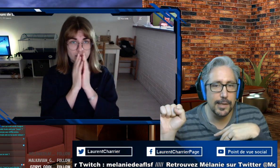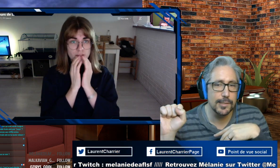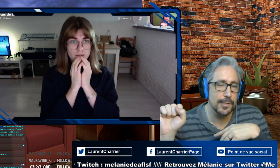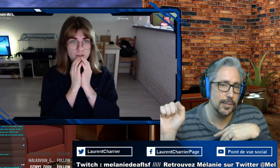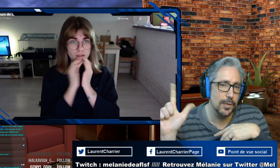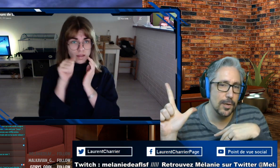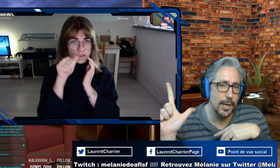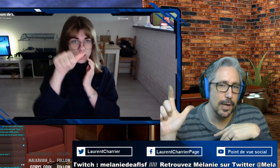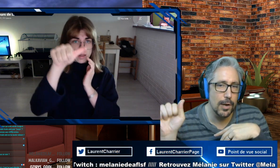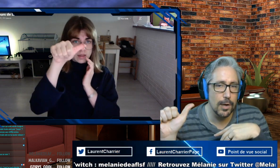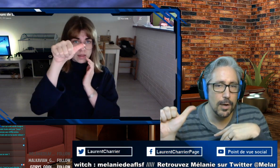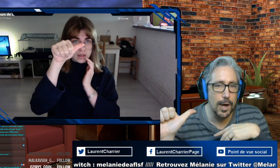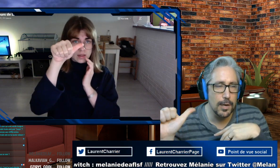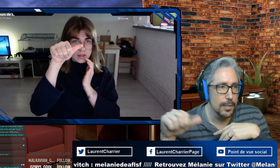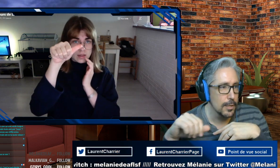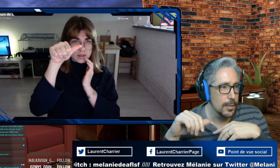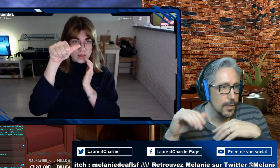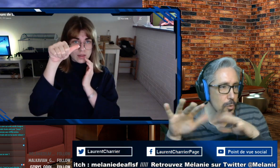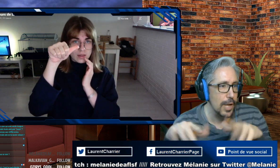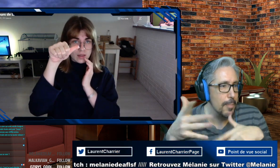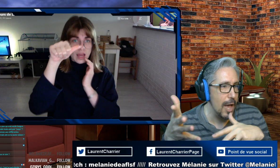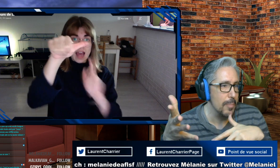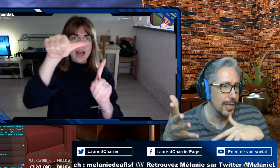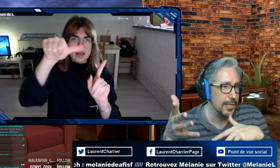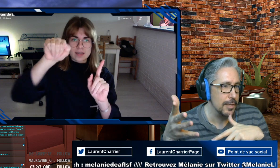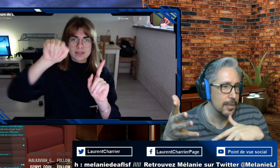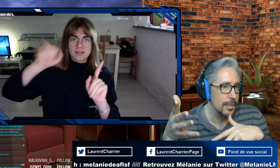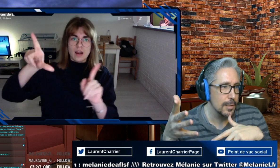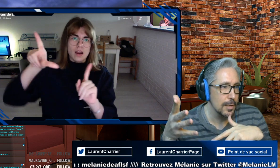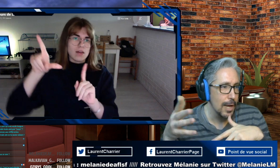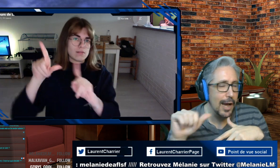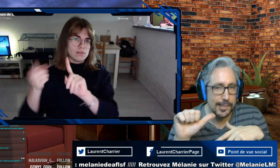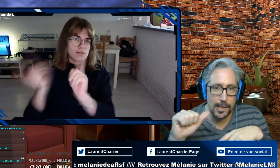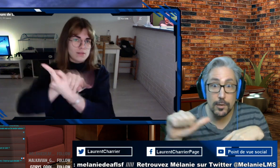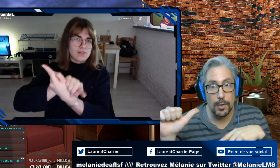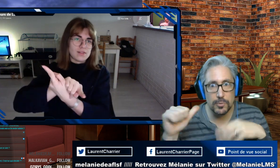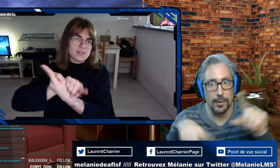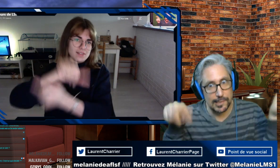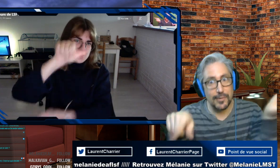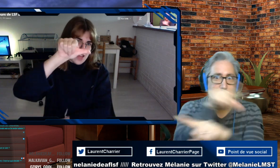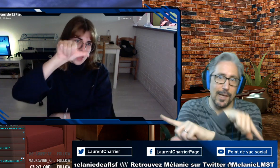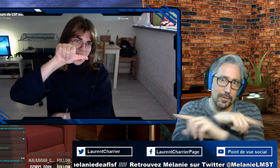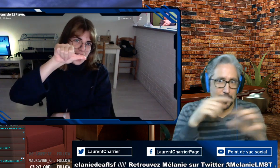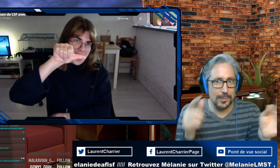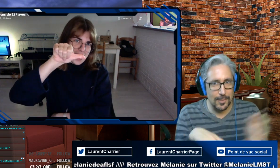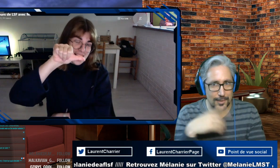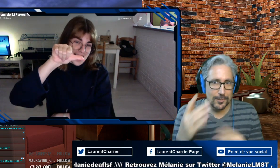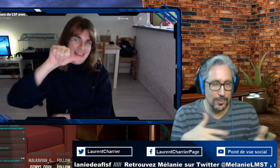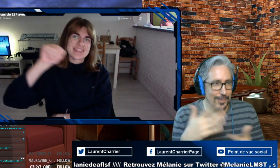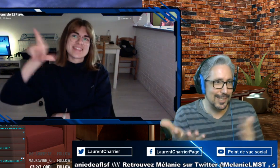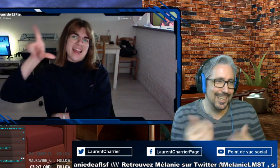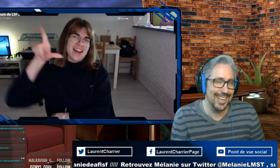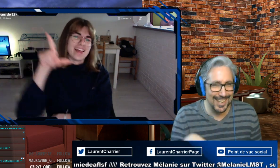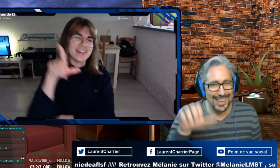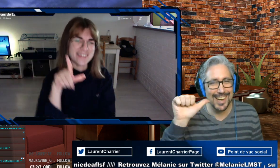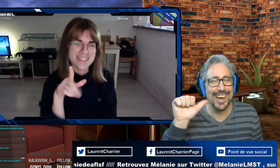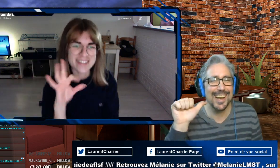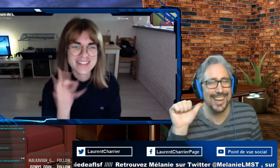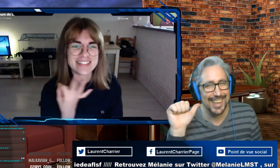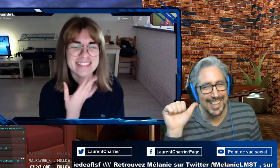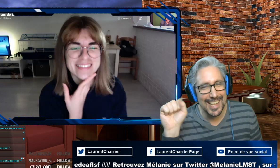de la SLA, donc américaine. ASL, ouais, c'est vrai que c'est à l'envers parce que du coup.